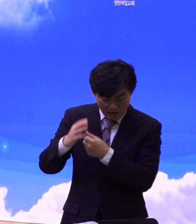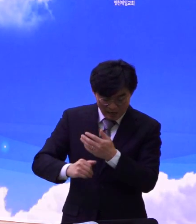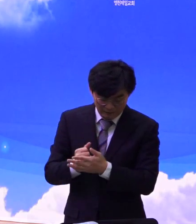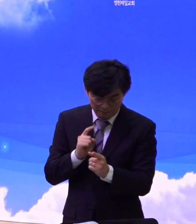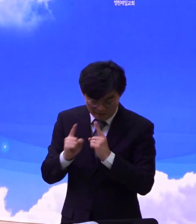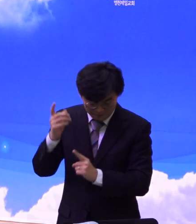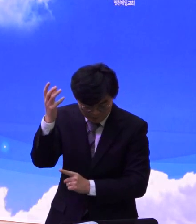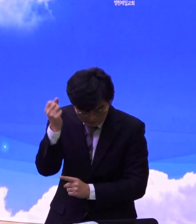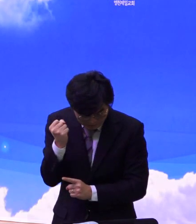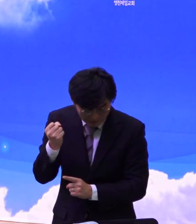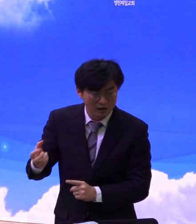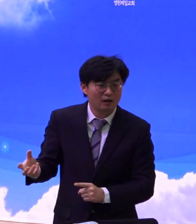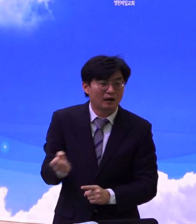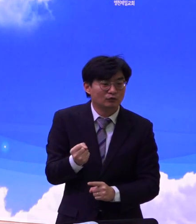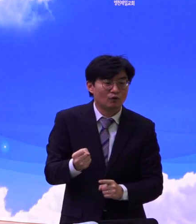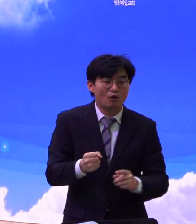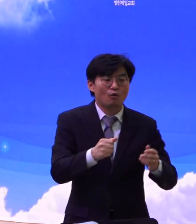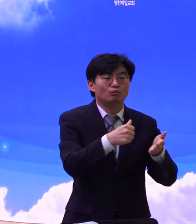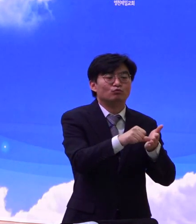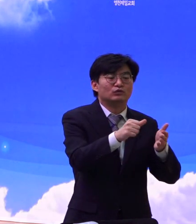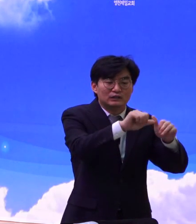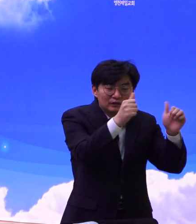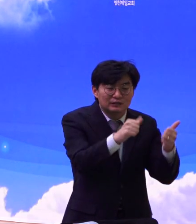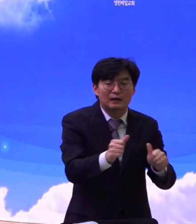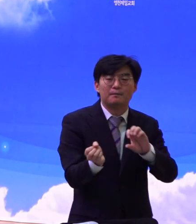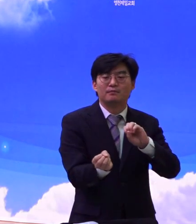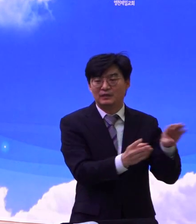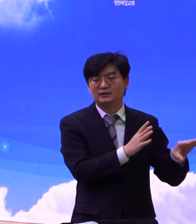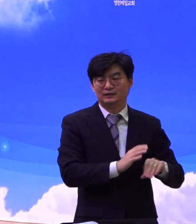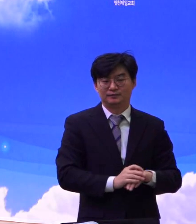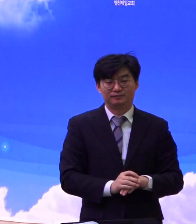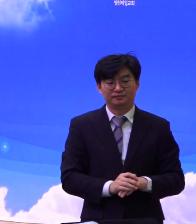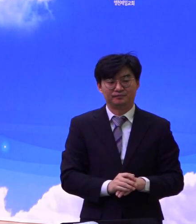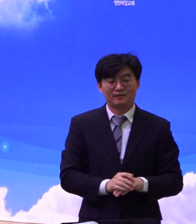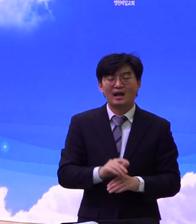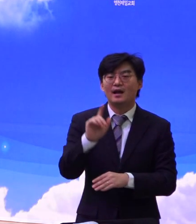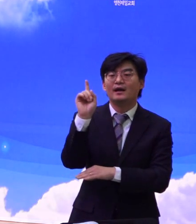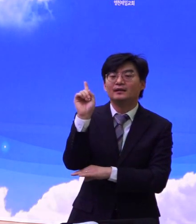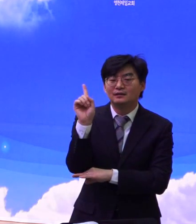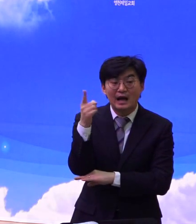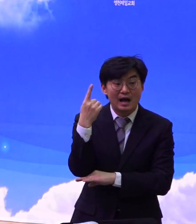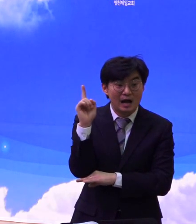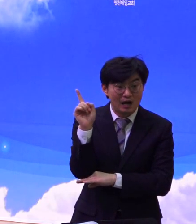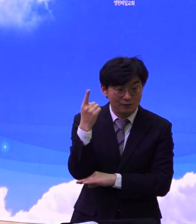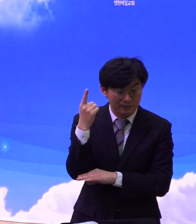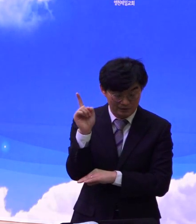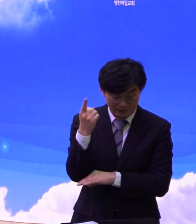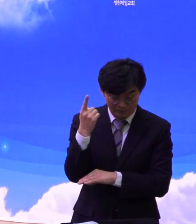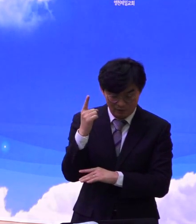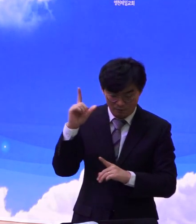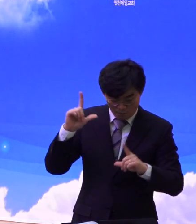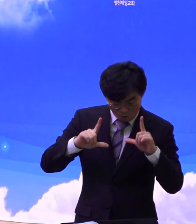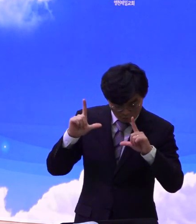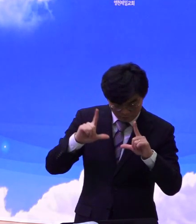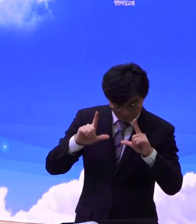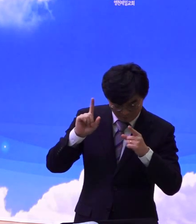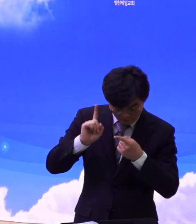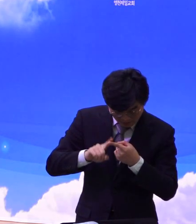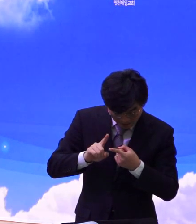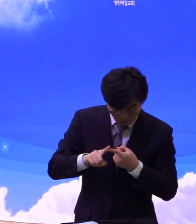것입니다. 그래서 오늘 말씀에 보면 히스기야가 다윗의 행위를 따라서 하나님